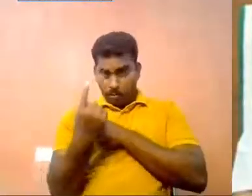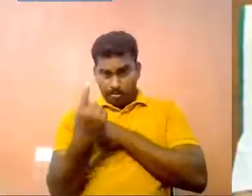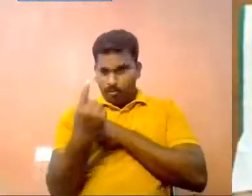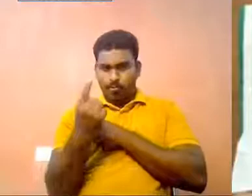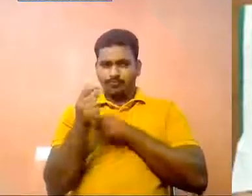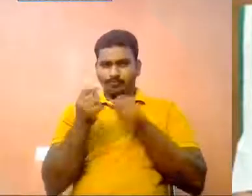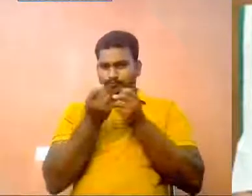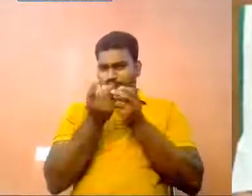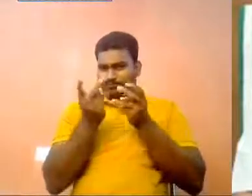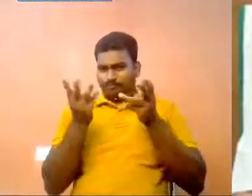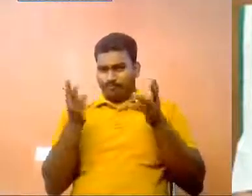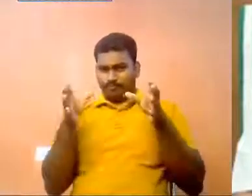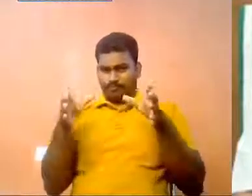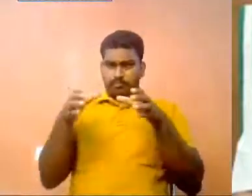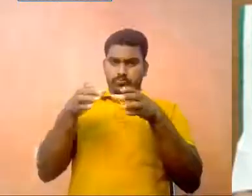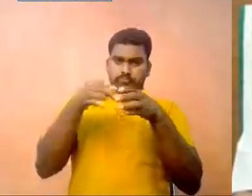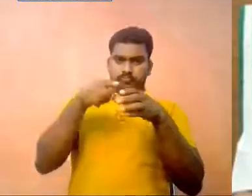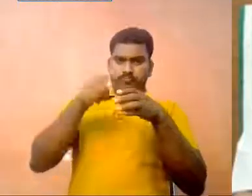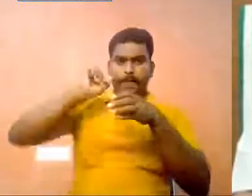കൂട്ടായാണല്ലോ.